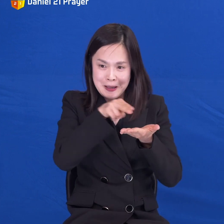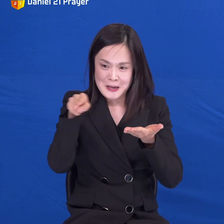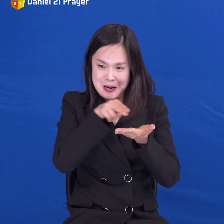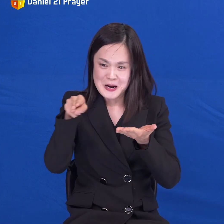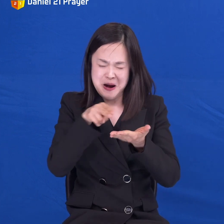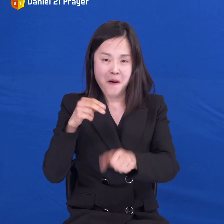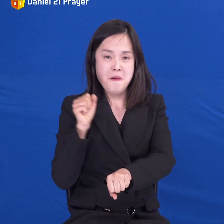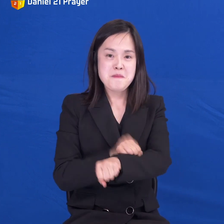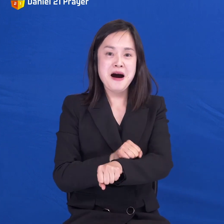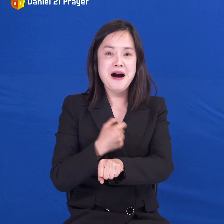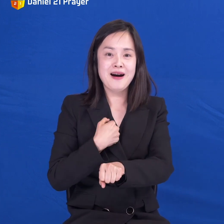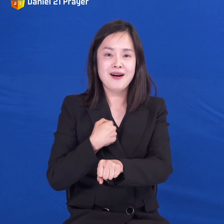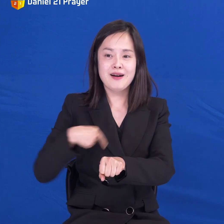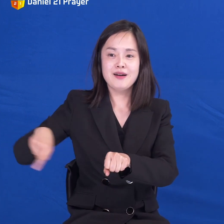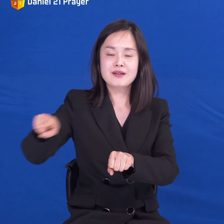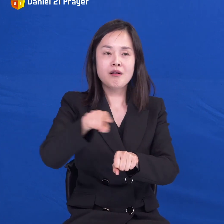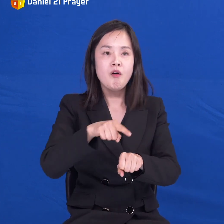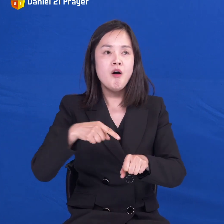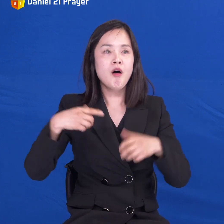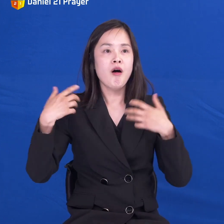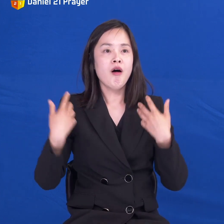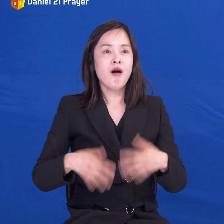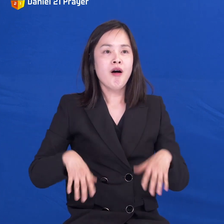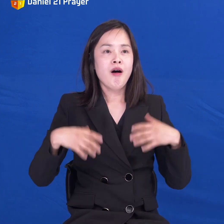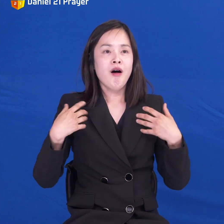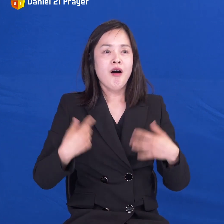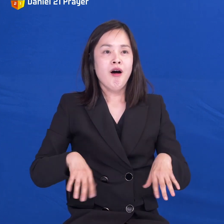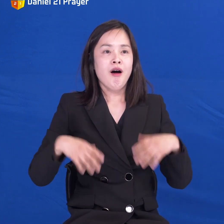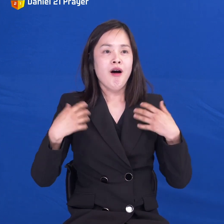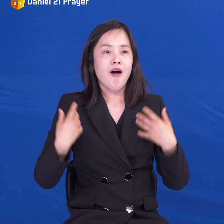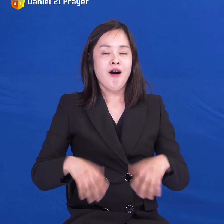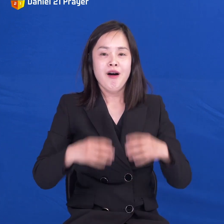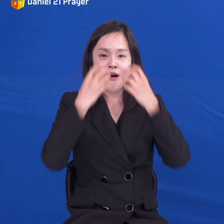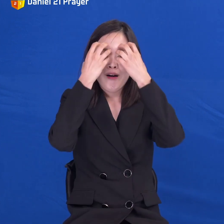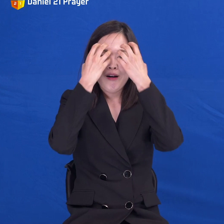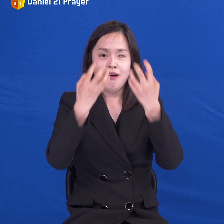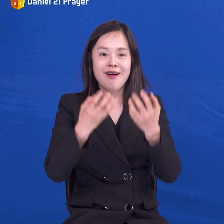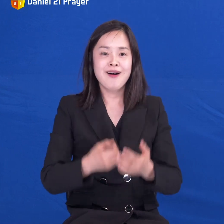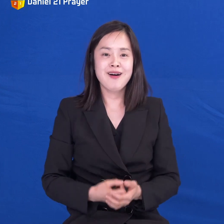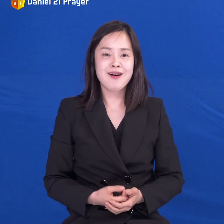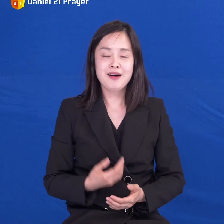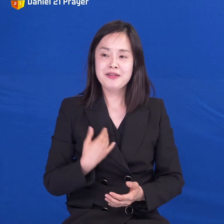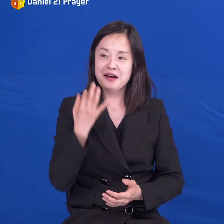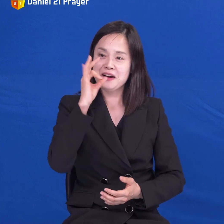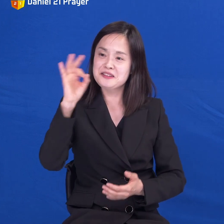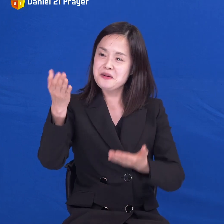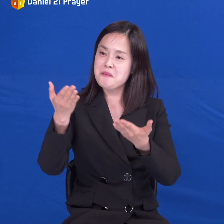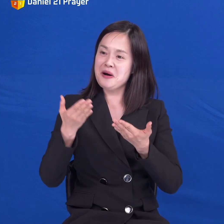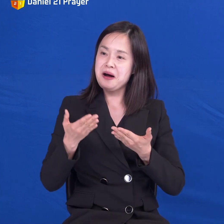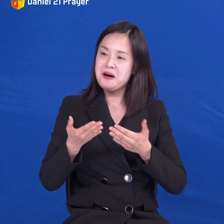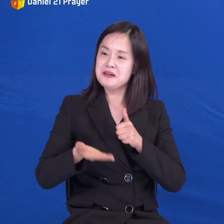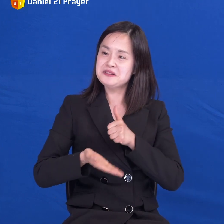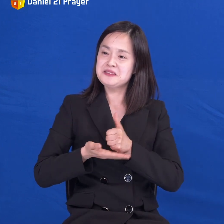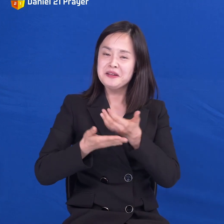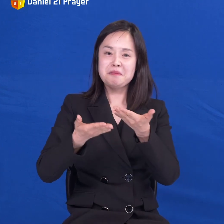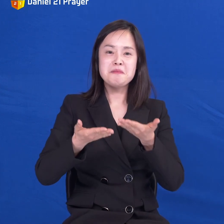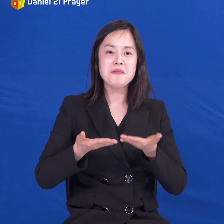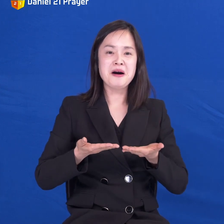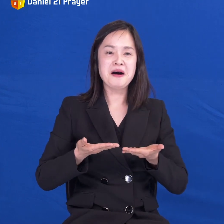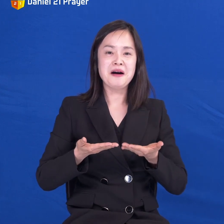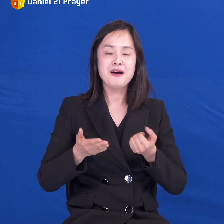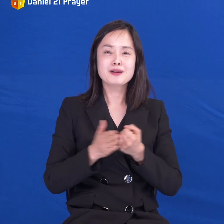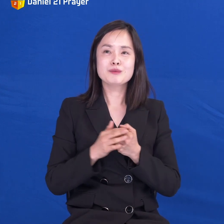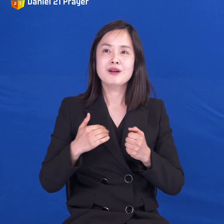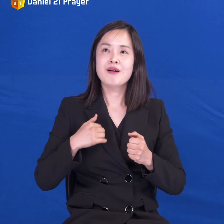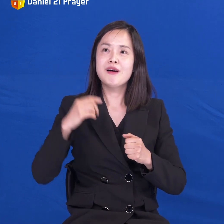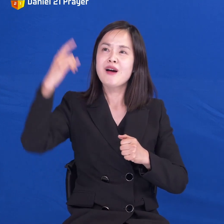완전히 저를 신처럼 우러러봅니다. 사람이 인정을 받으니까 굉장히 날씨가 더운데 날씨가 따뜻하게